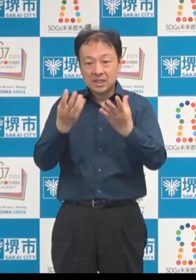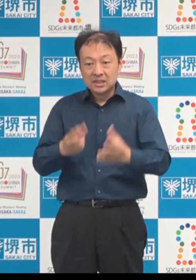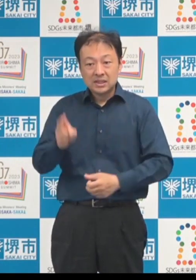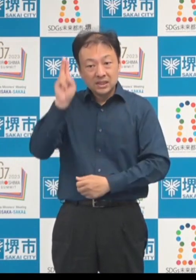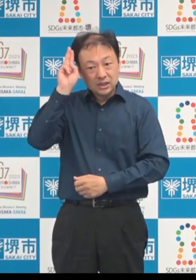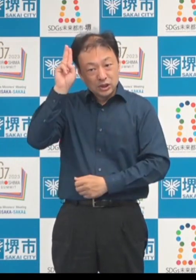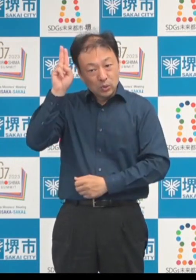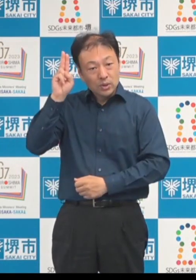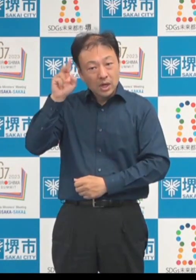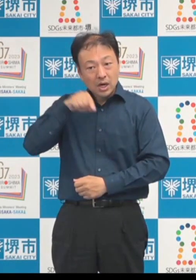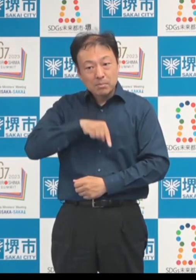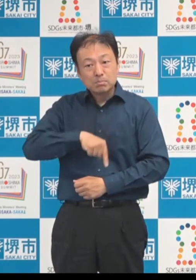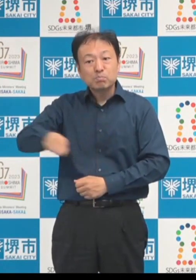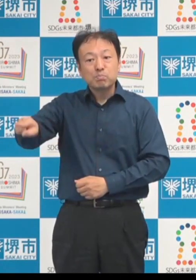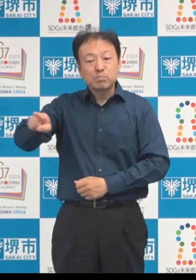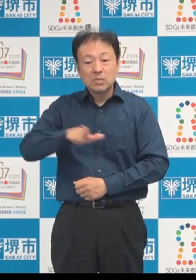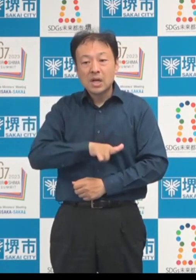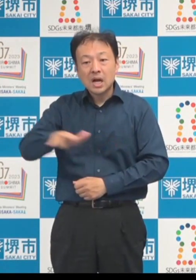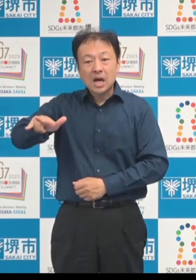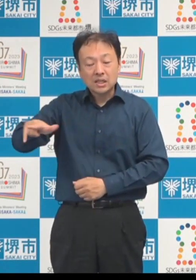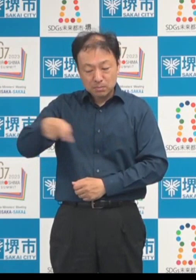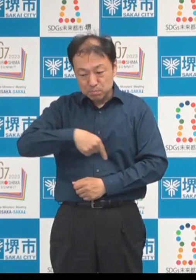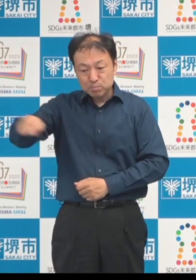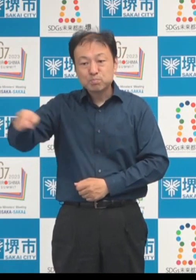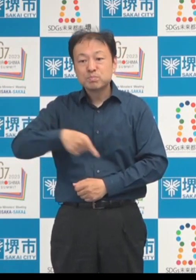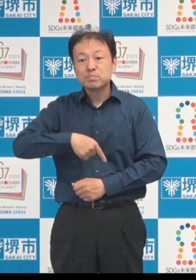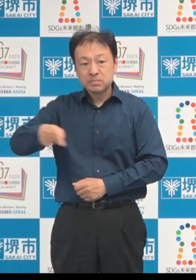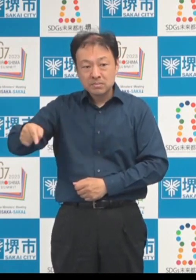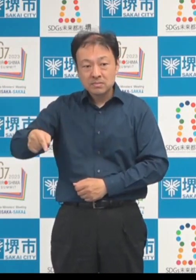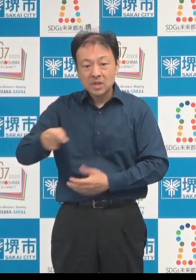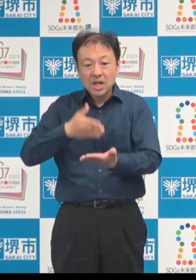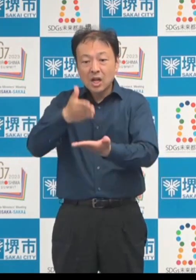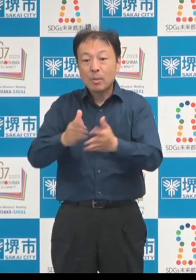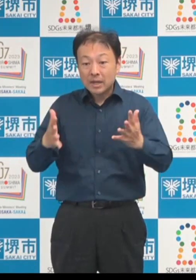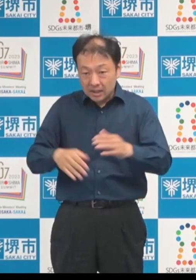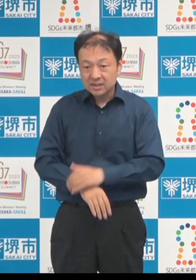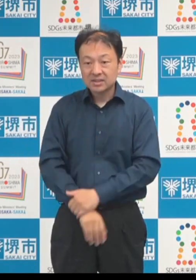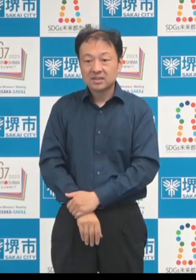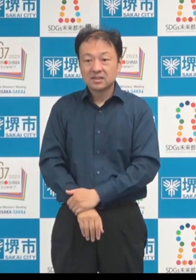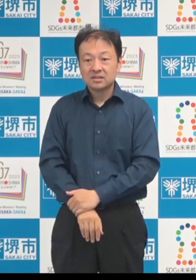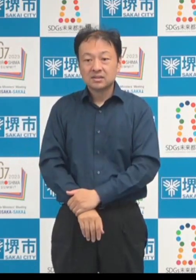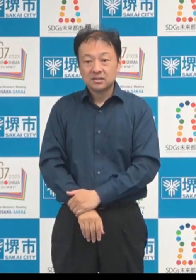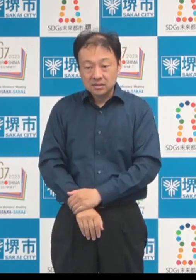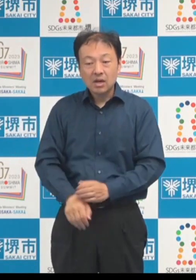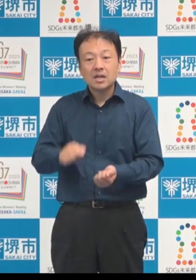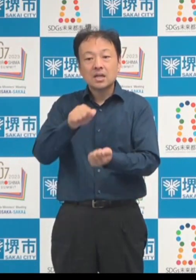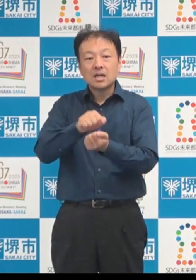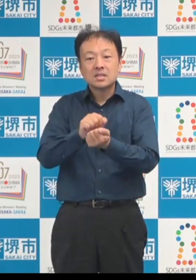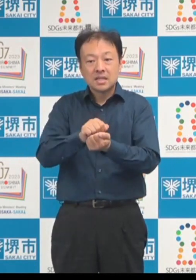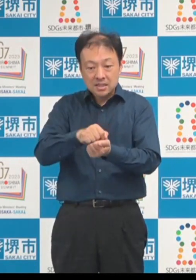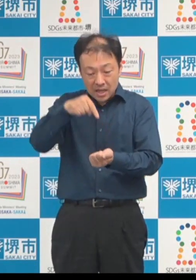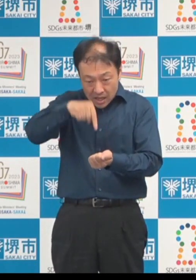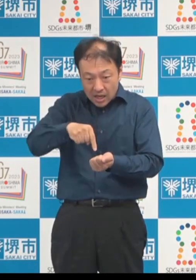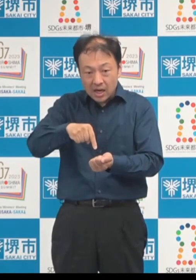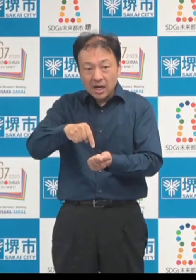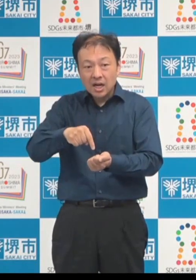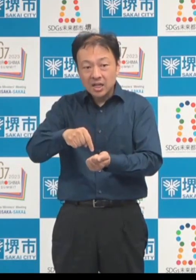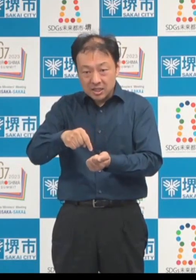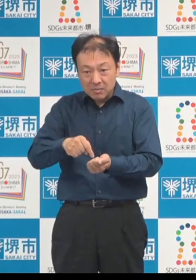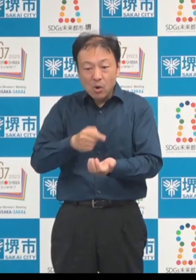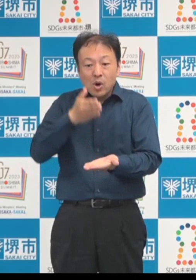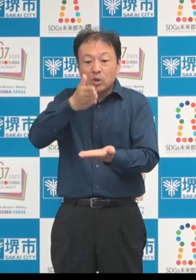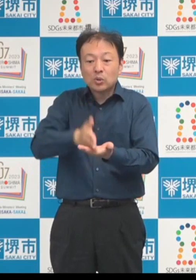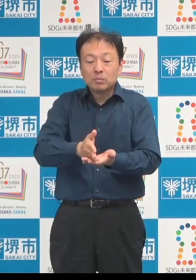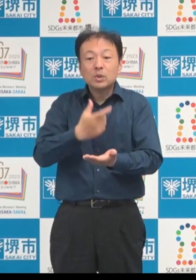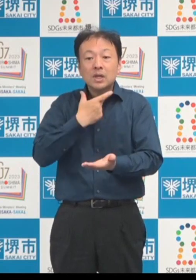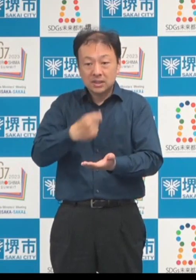ップ特急ばっかり走るリスクっていうのはあるわけですよね。でそうではなくて、全ての特急が堺に止まらせるんであるならば、その北九州